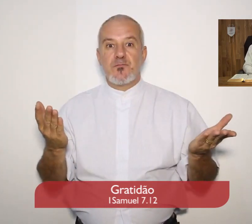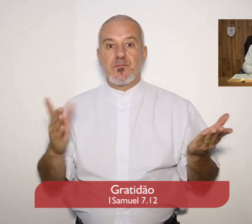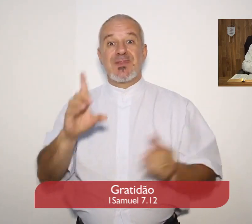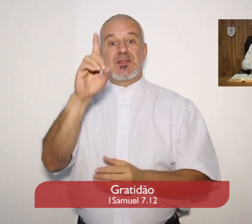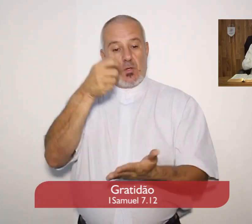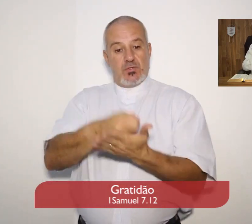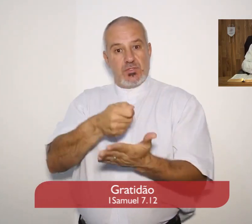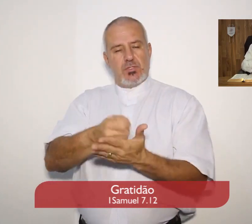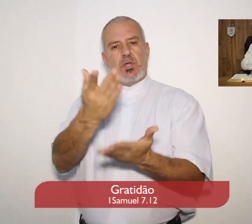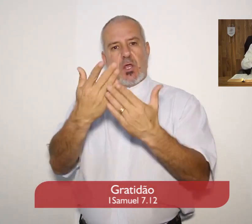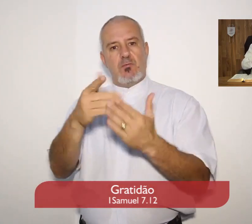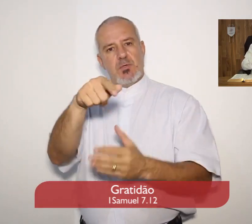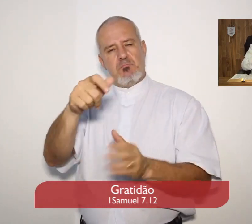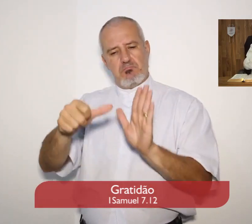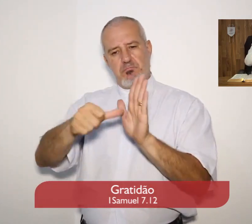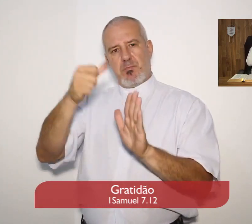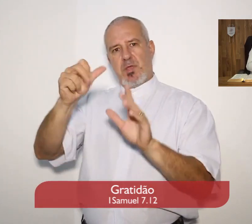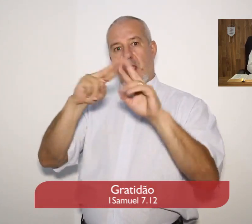de nós